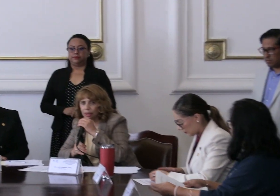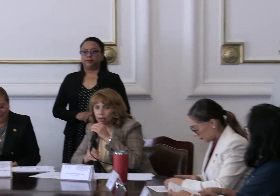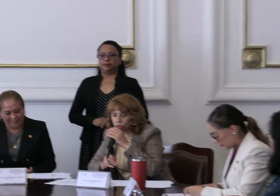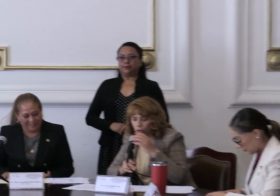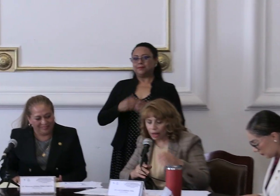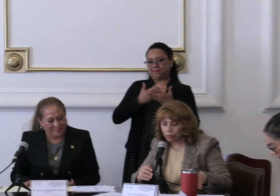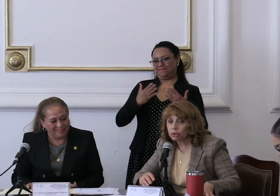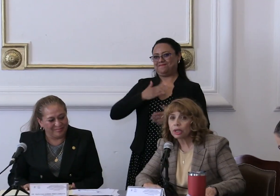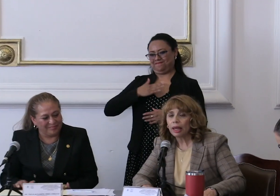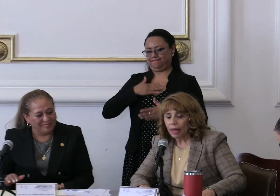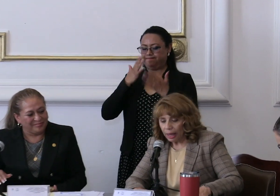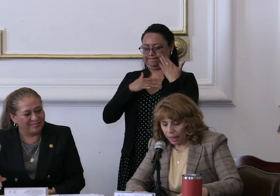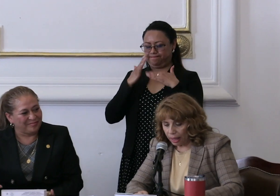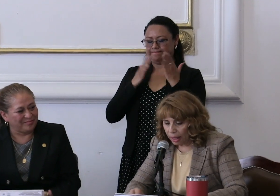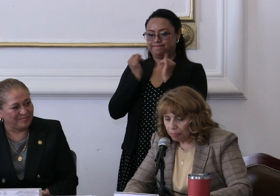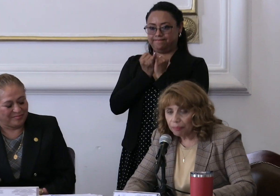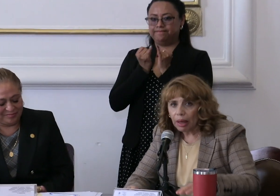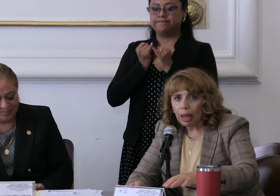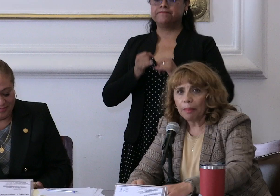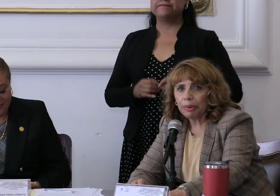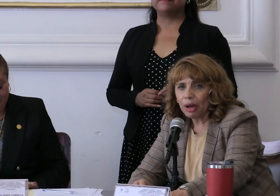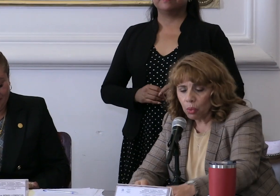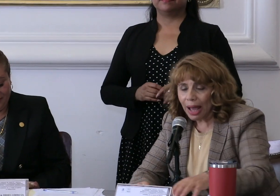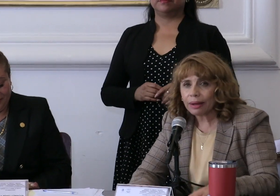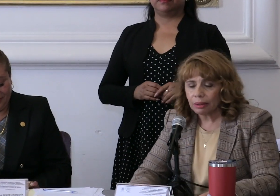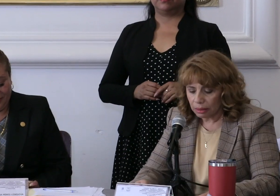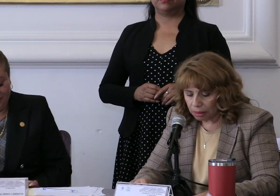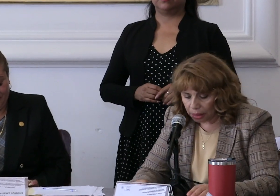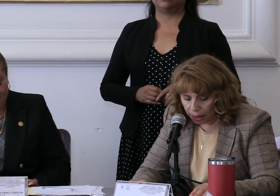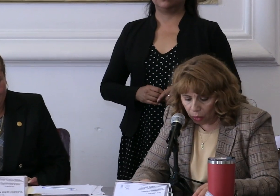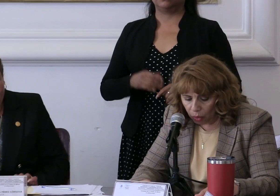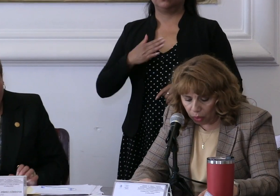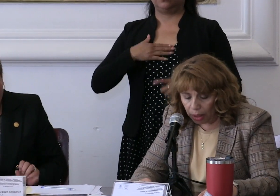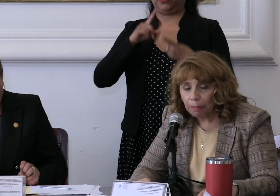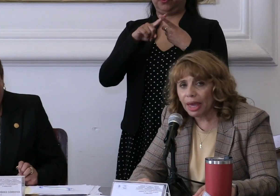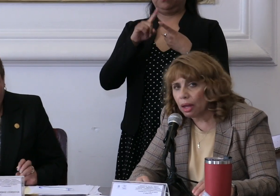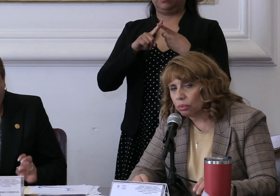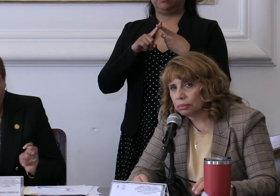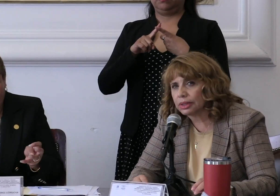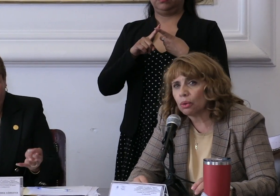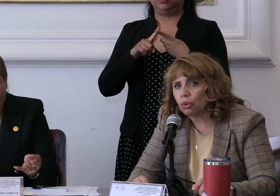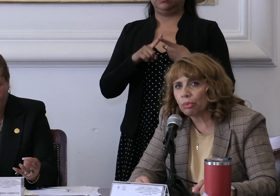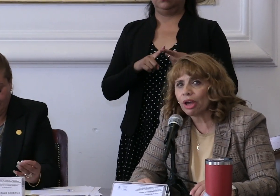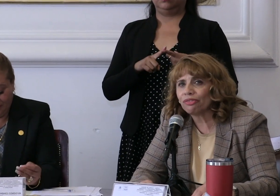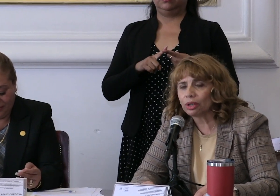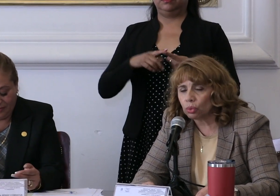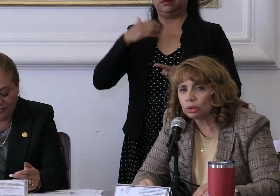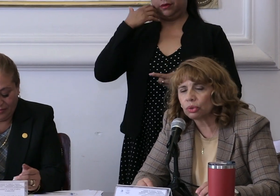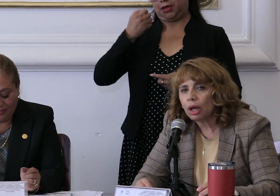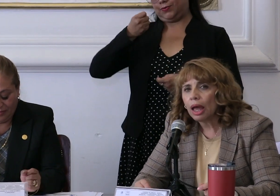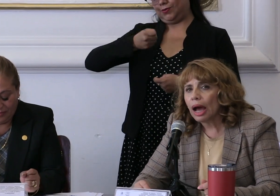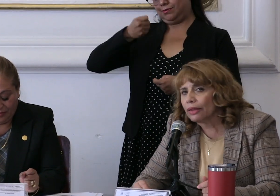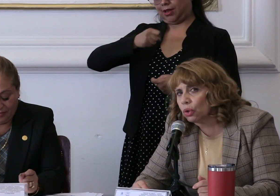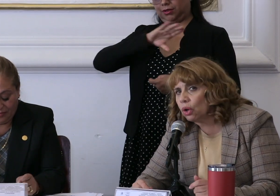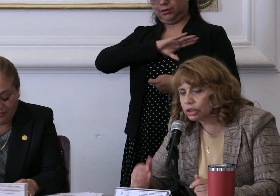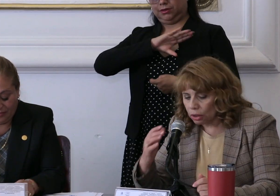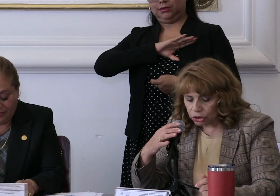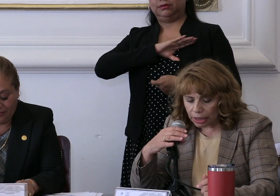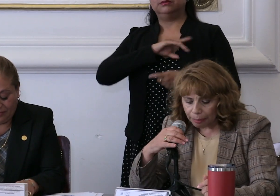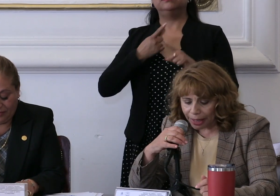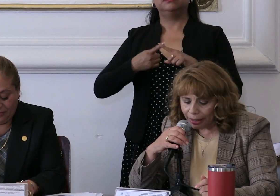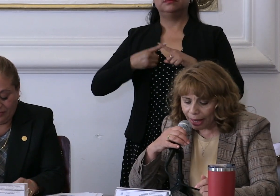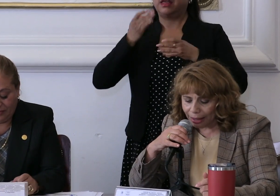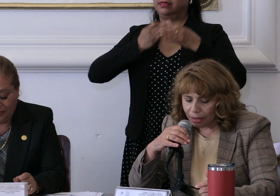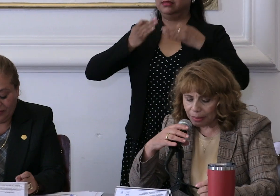Permitir hacer el uso de la voz. En primer lugar, quiero enviar un saludo muy afectuoso a todos los que